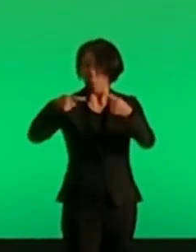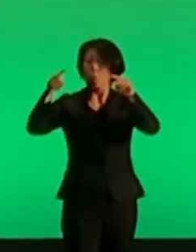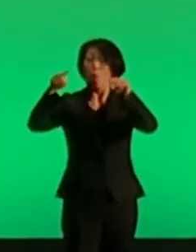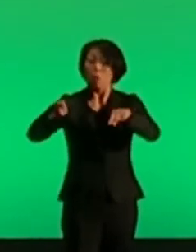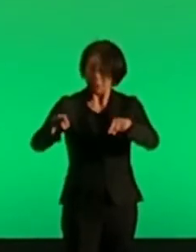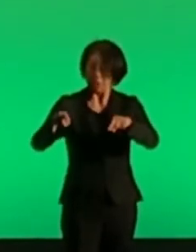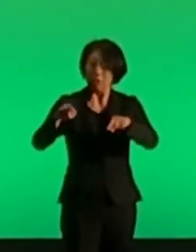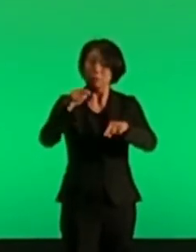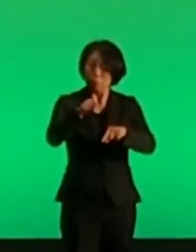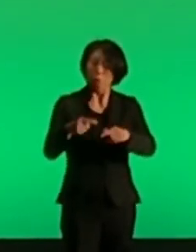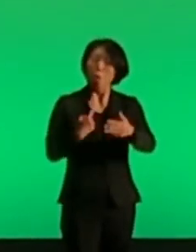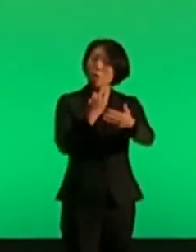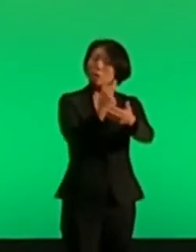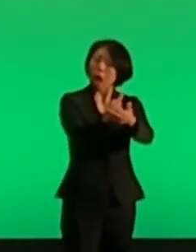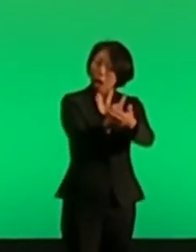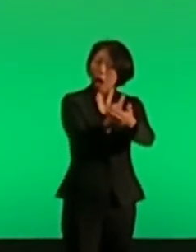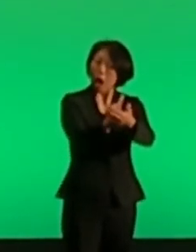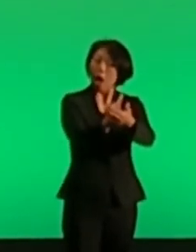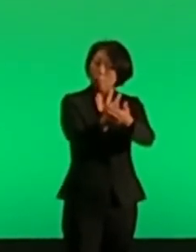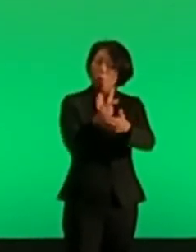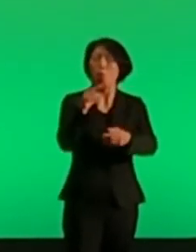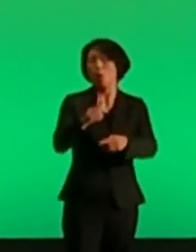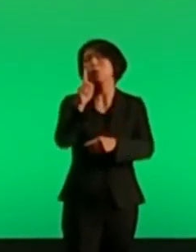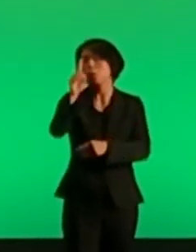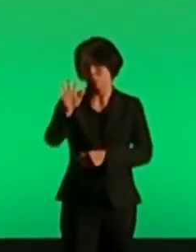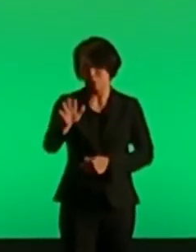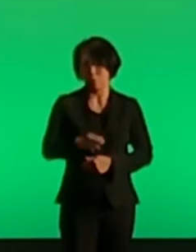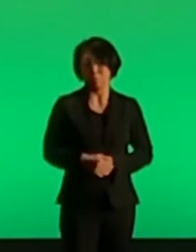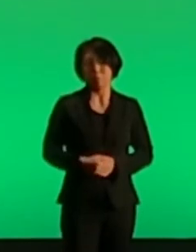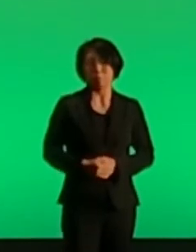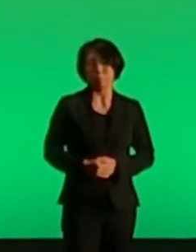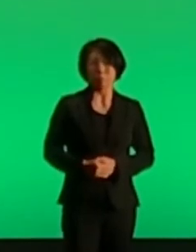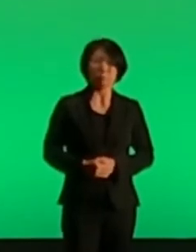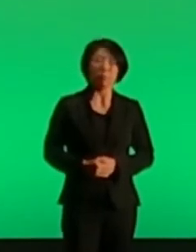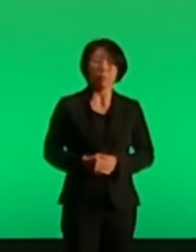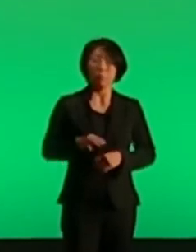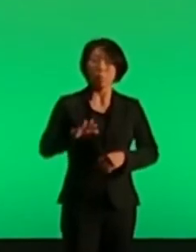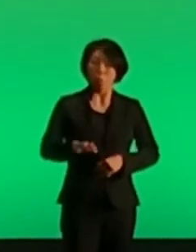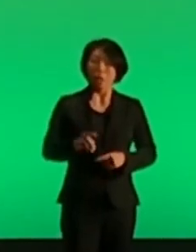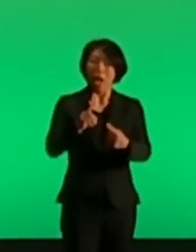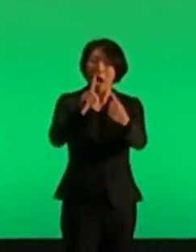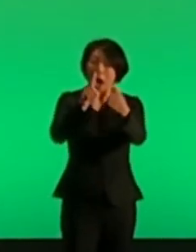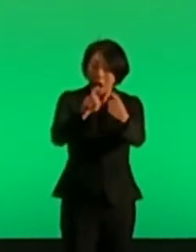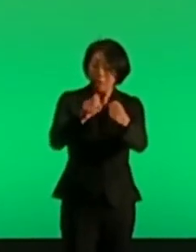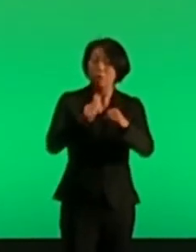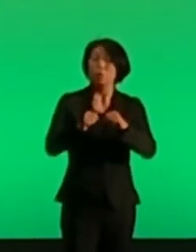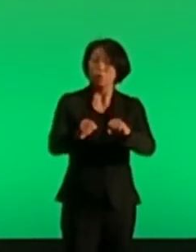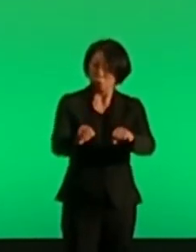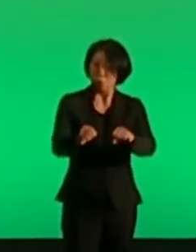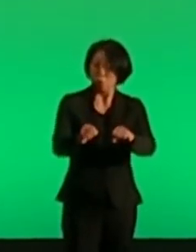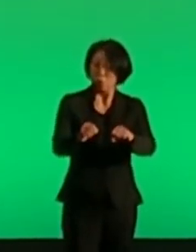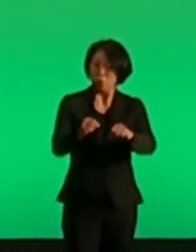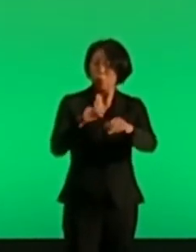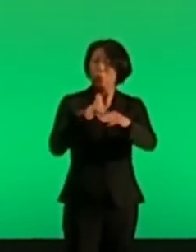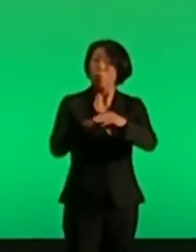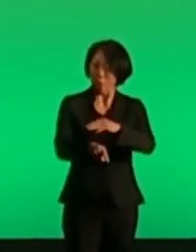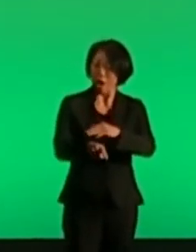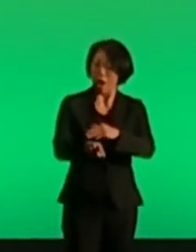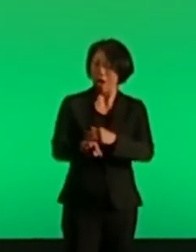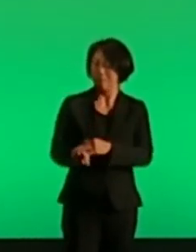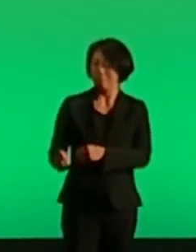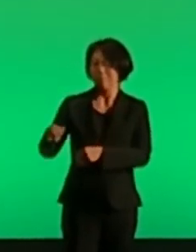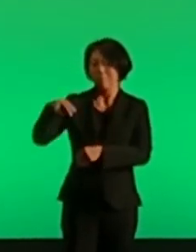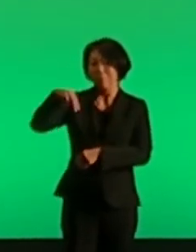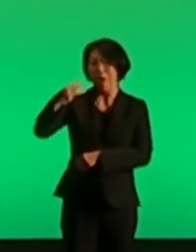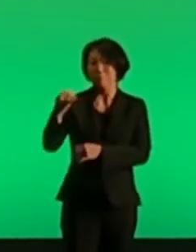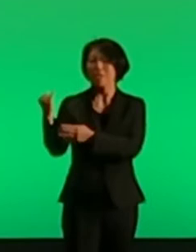もその一つになっています。ここで挨拶させていただいているのは、奈美姉から野田総務